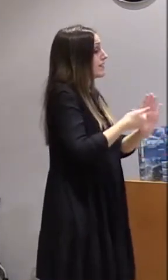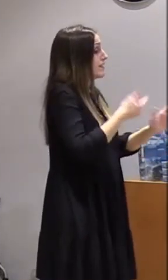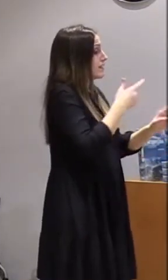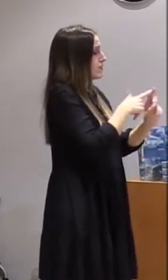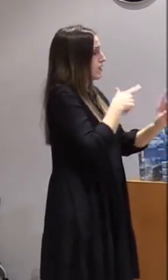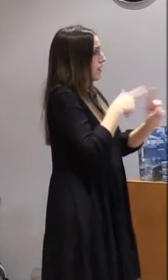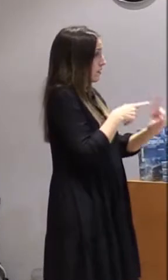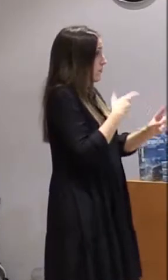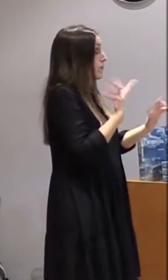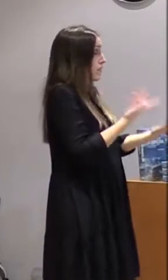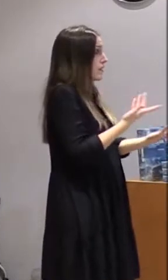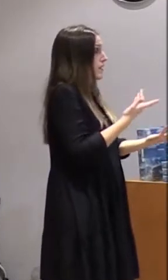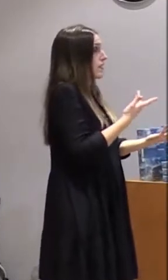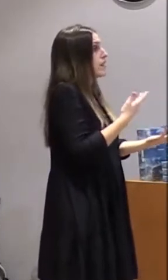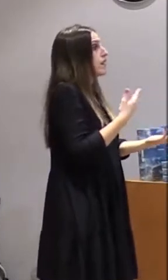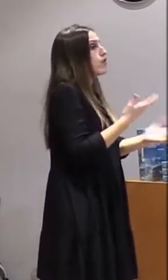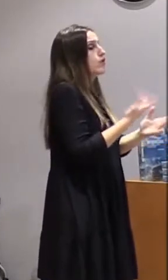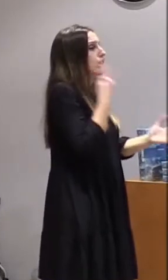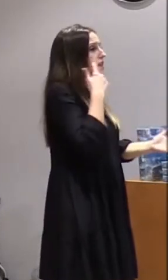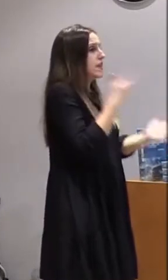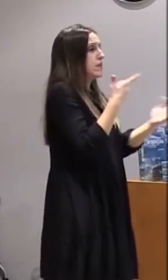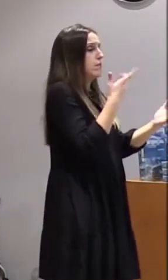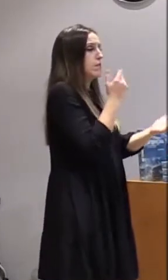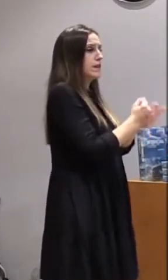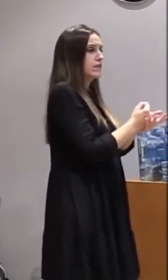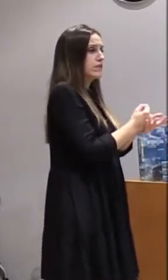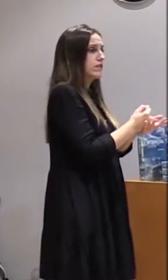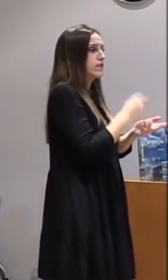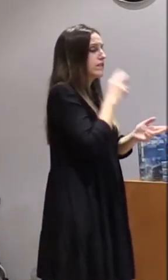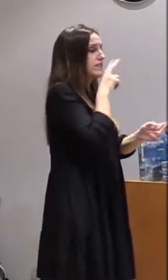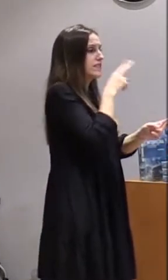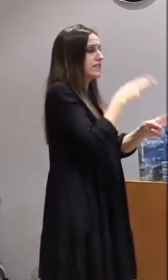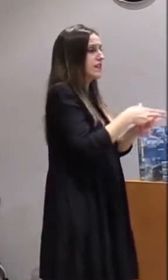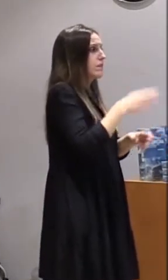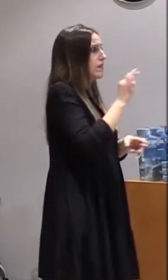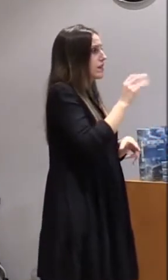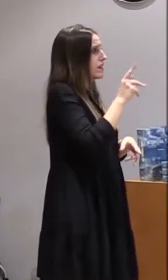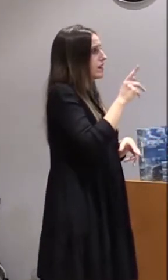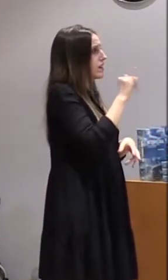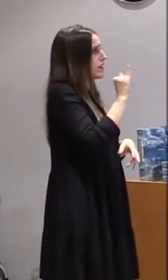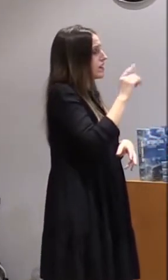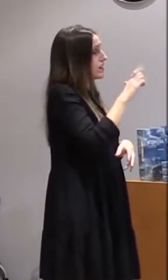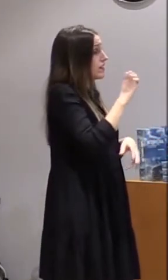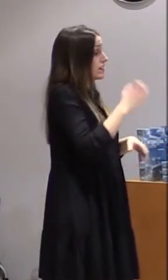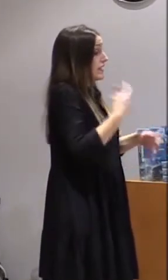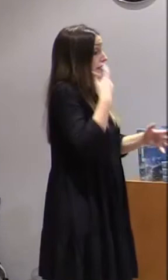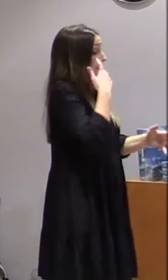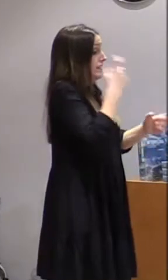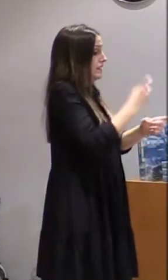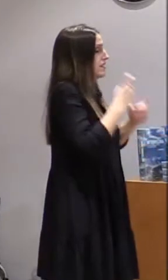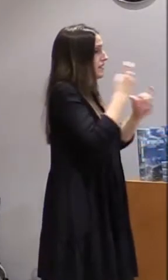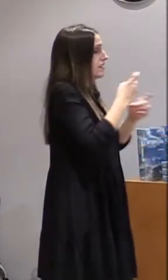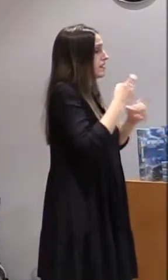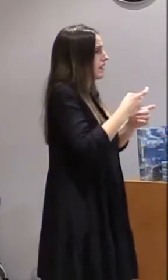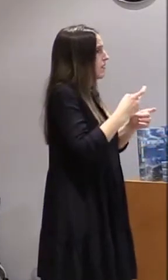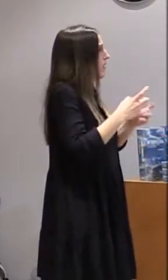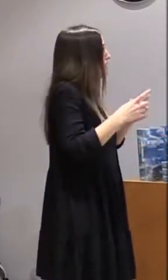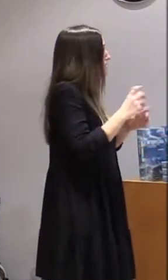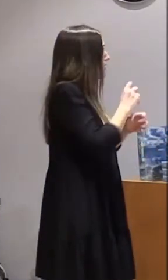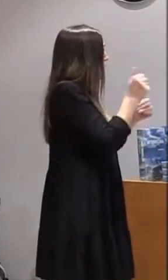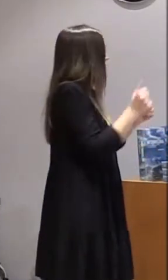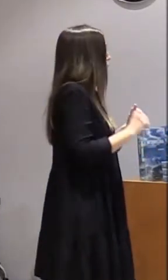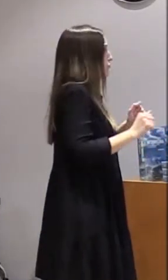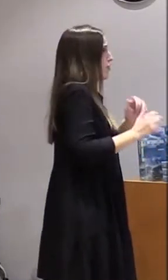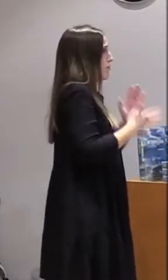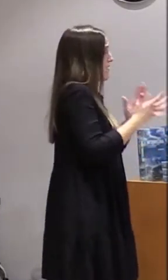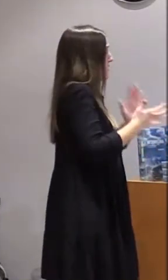manera, es la que usan los impresionistas, llamada skying, que lo que intentaba era captar de la manera más rápida posible